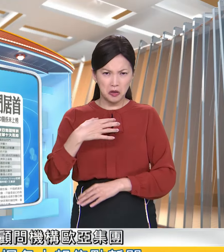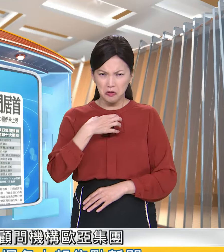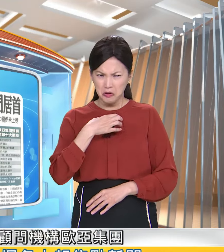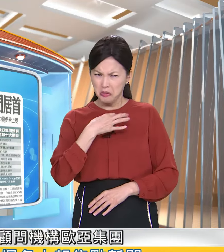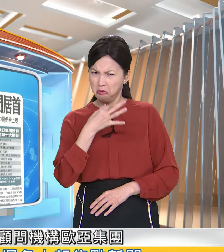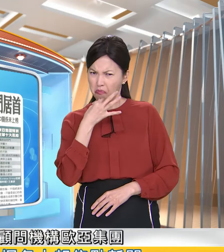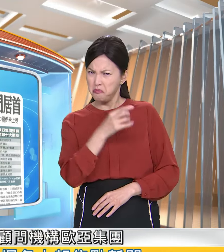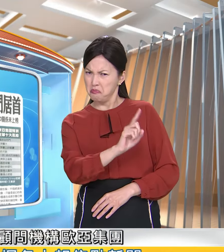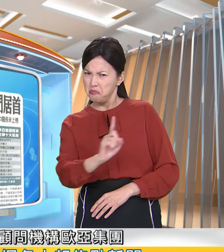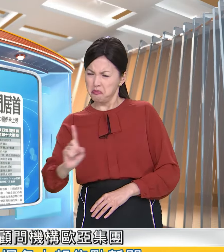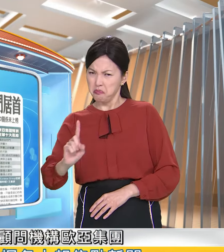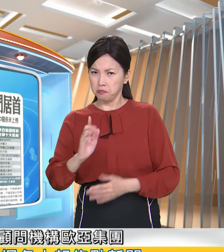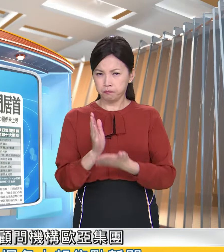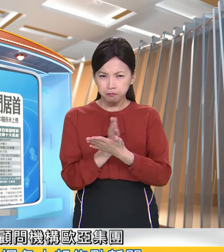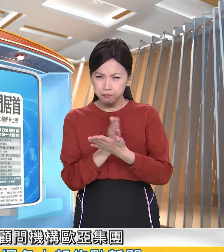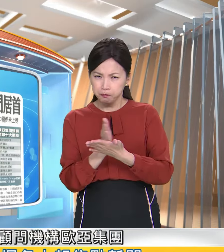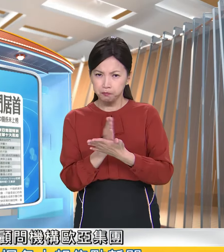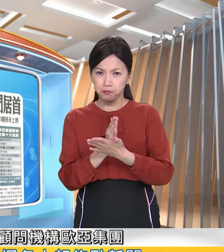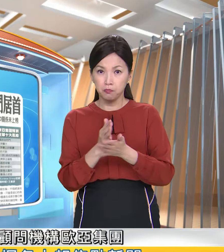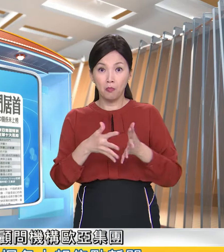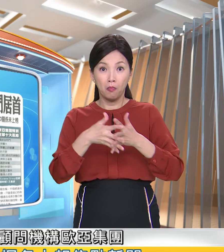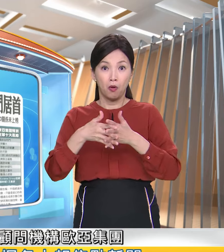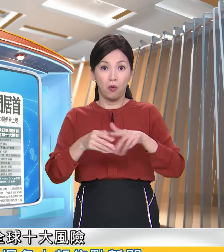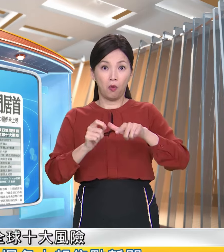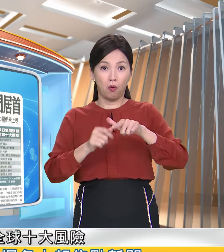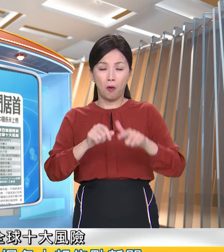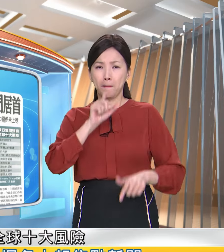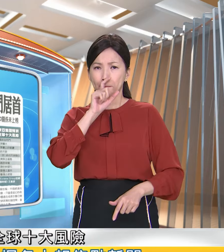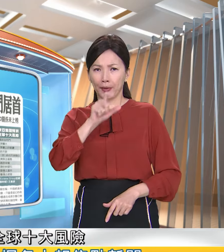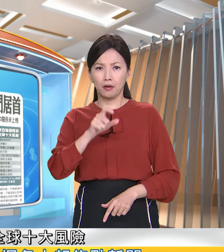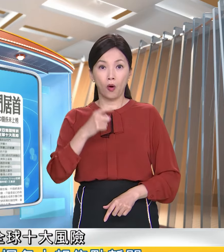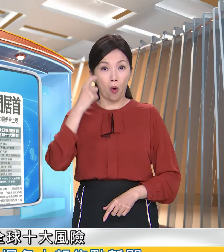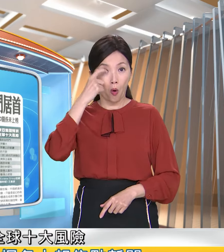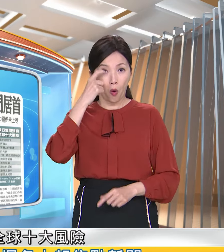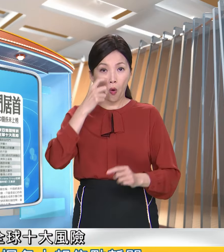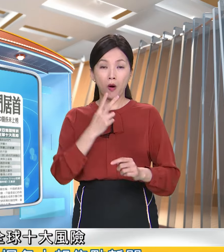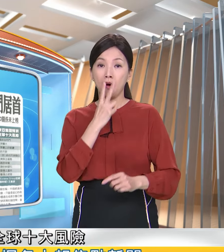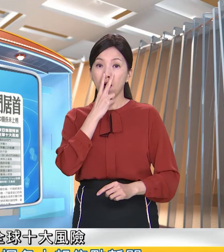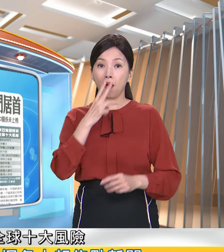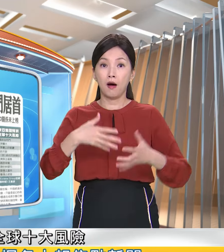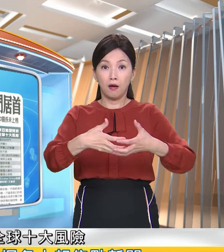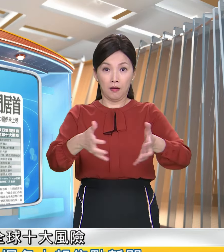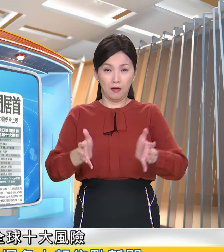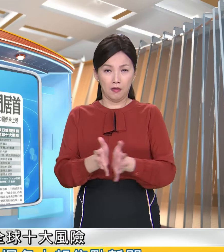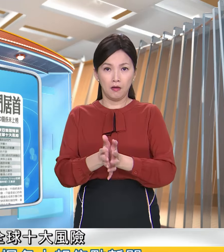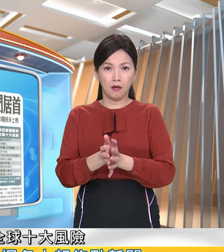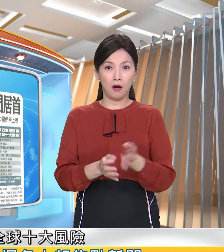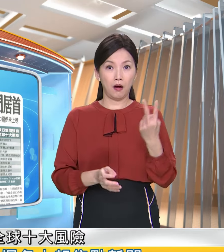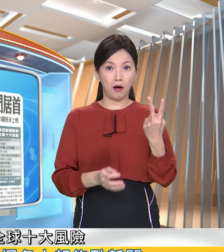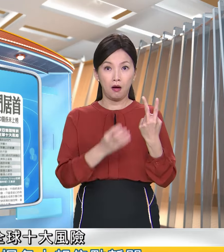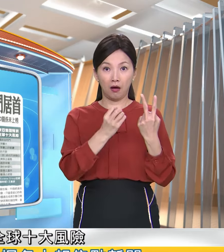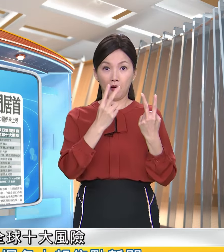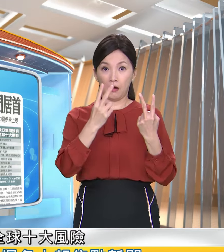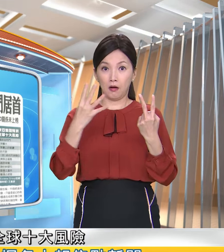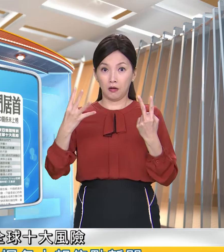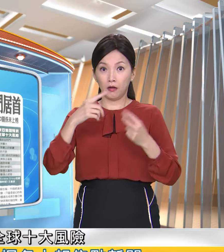问机构欧亚集团公布2024年。全球十大风